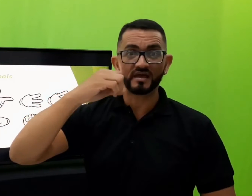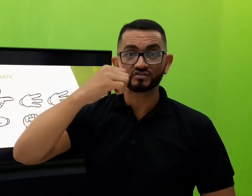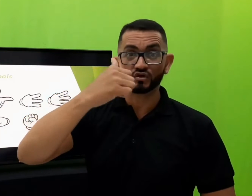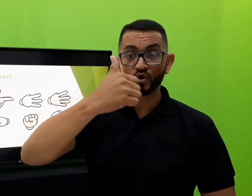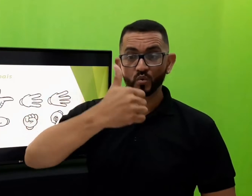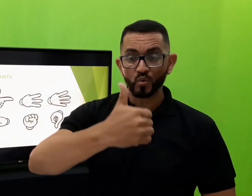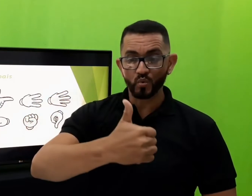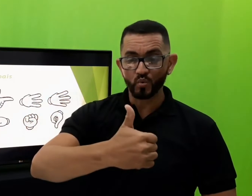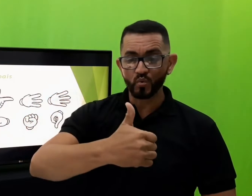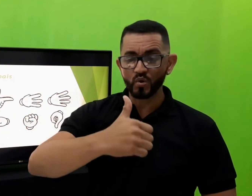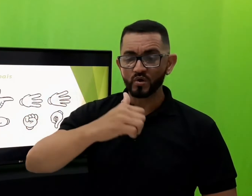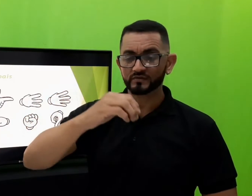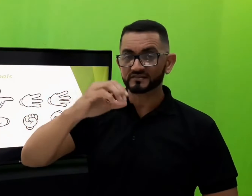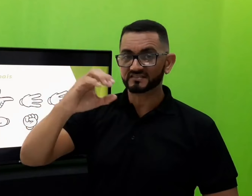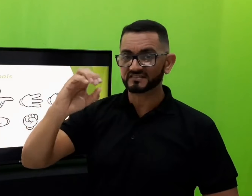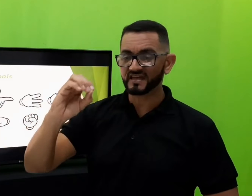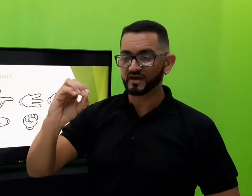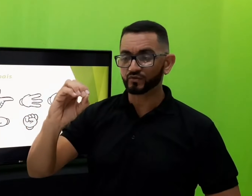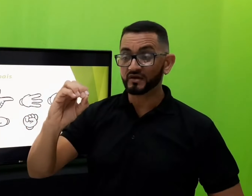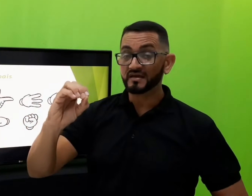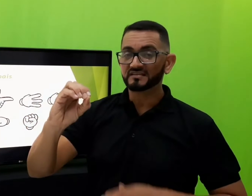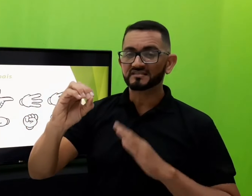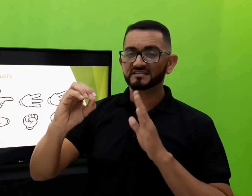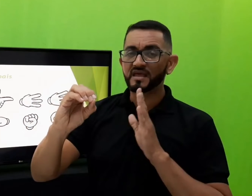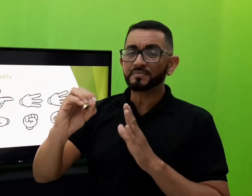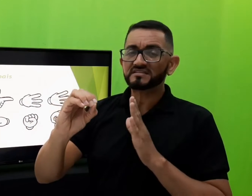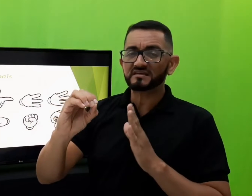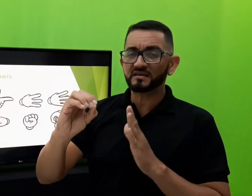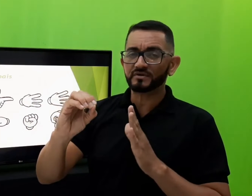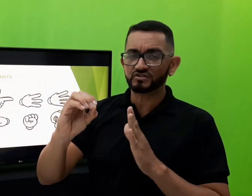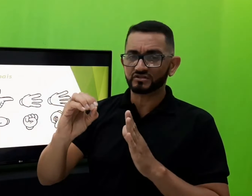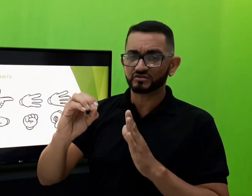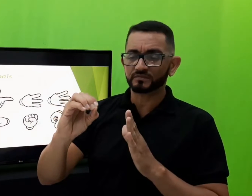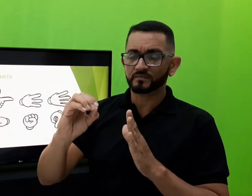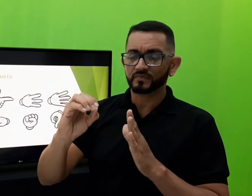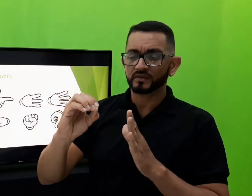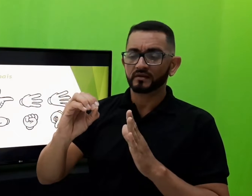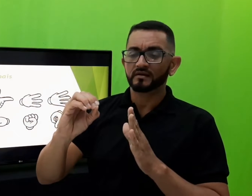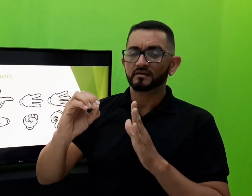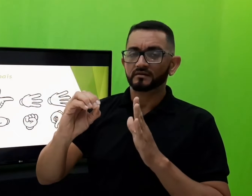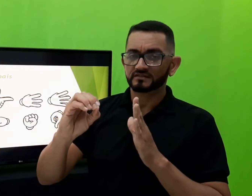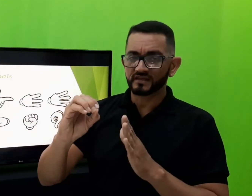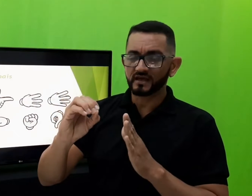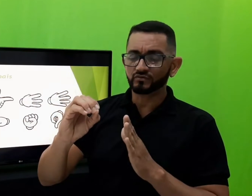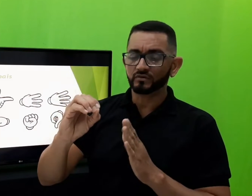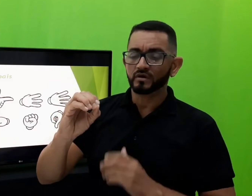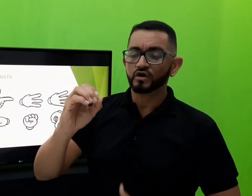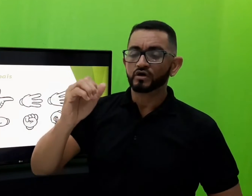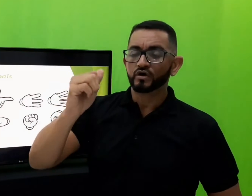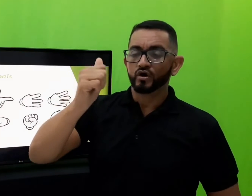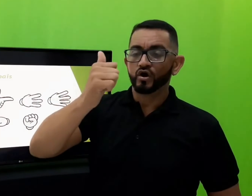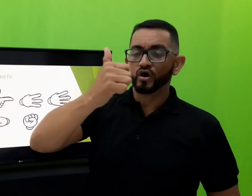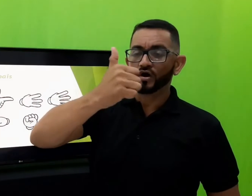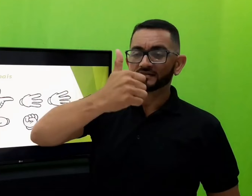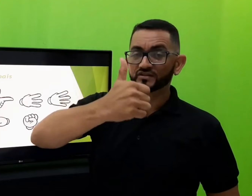10? 1, 0. Sempre se lembre disso. Certo? Ó, da